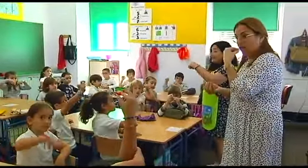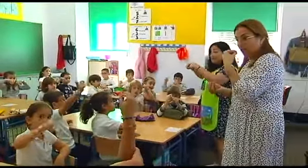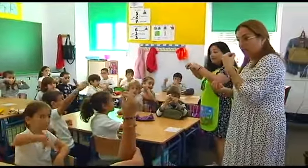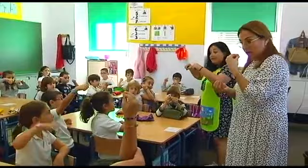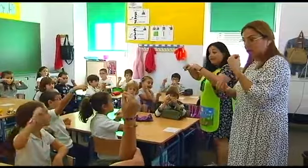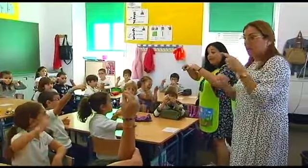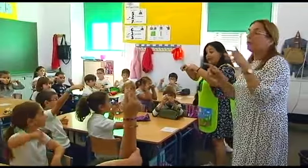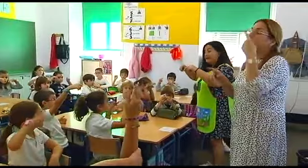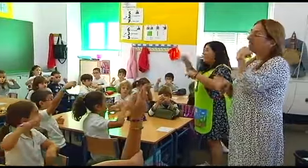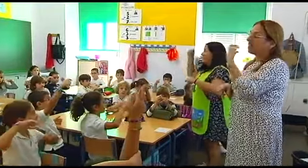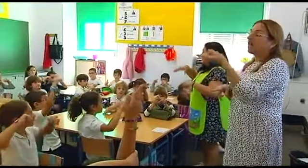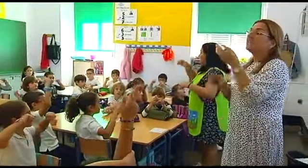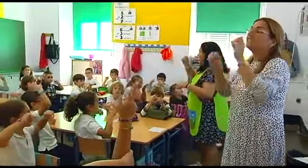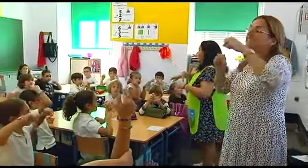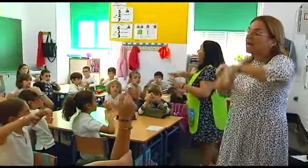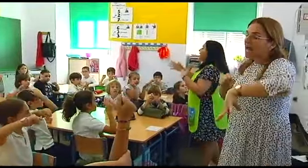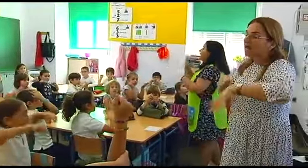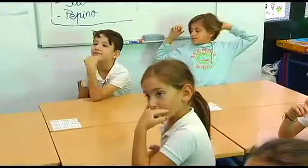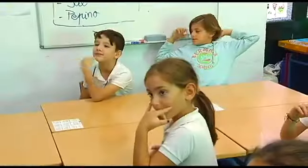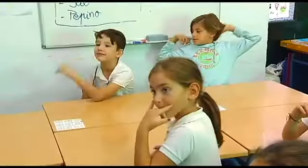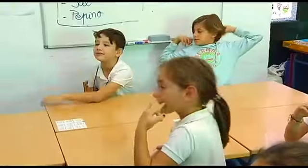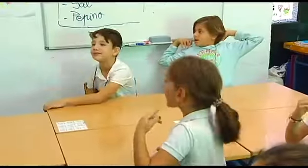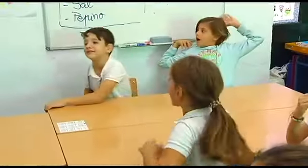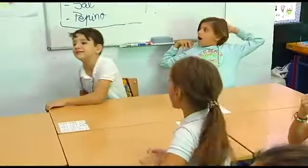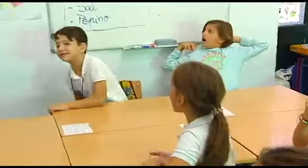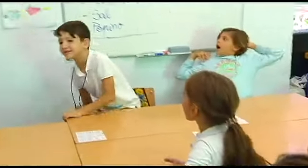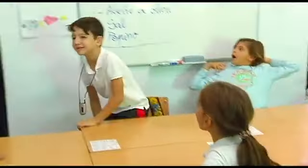así, ¿verdad? Y sal. Venga, Nicolás.